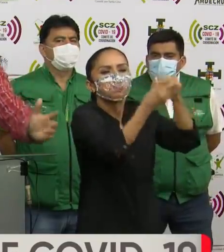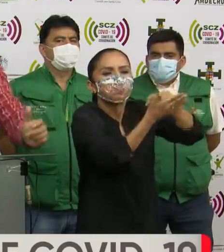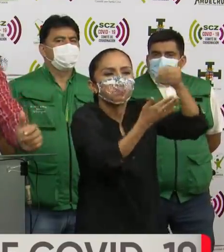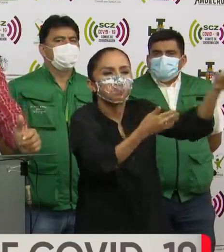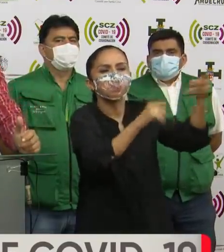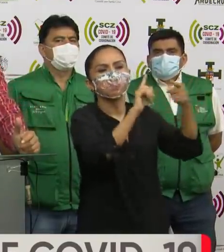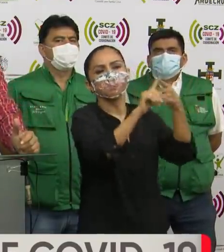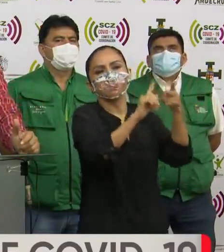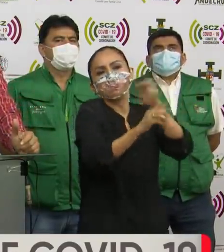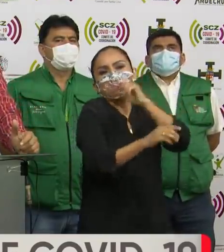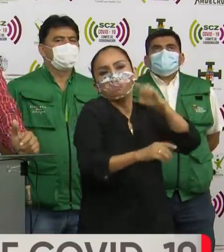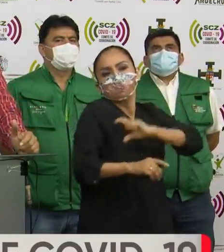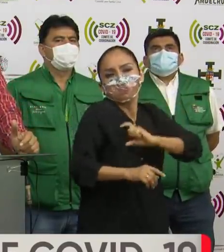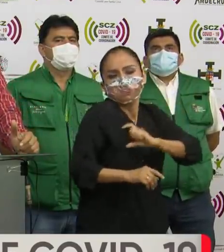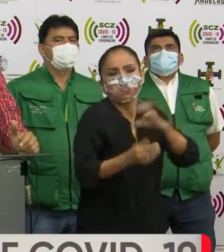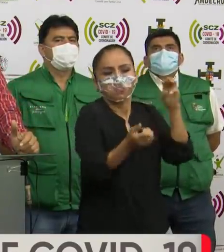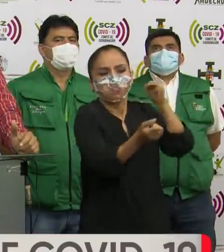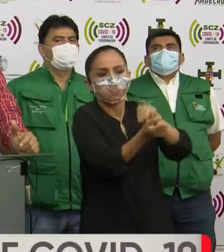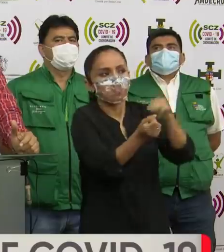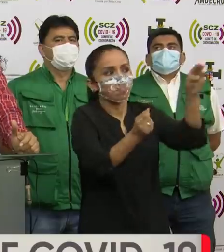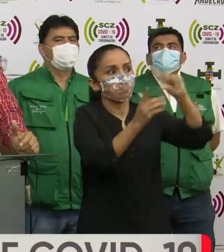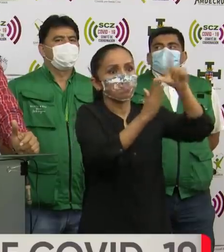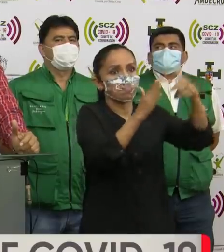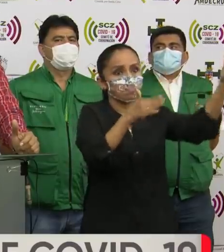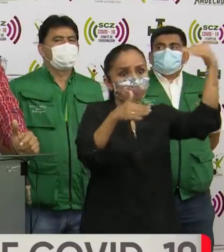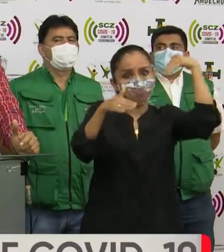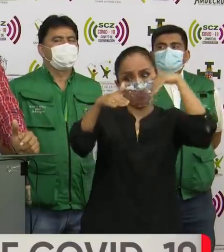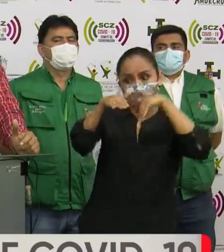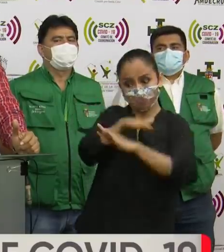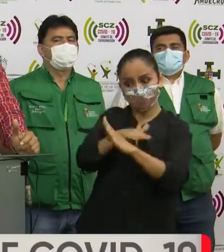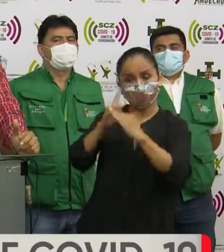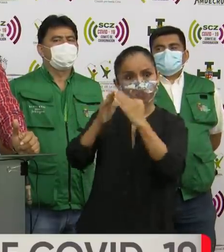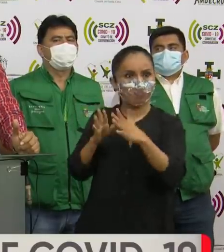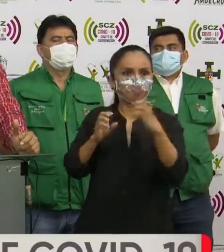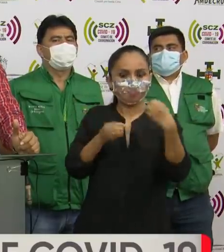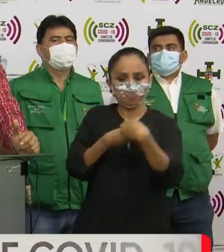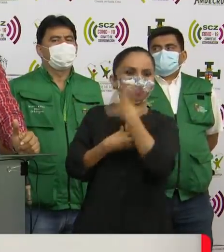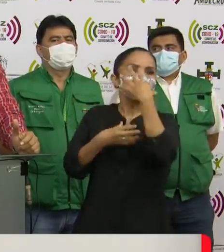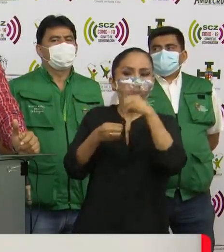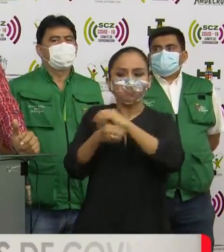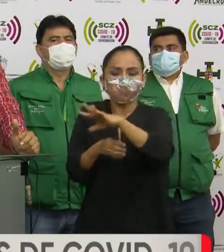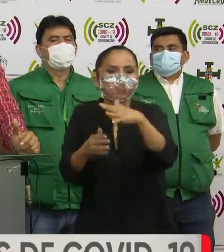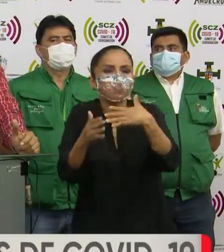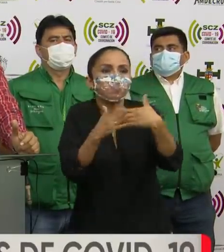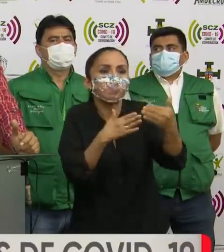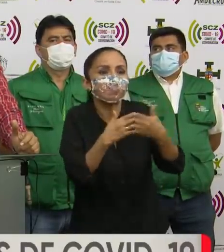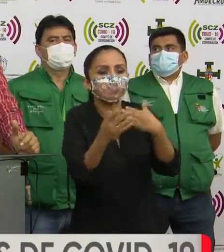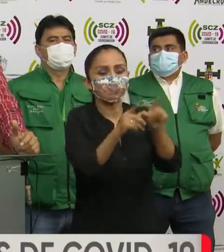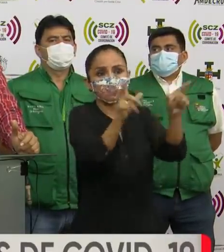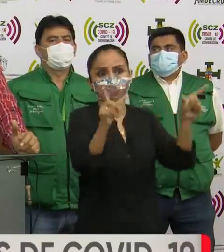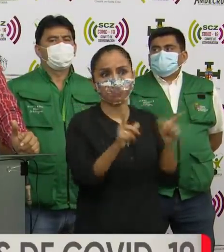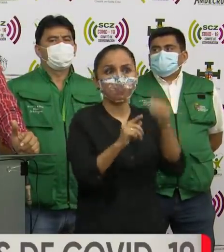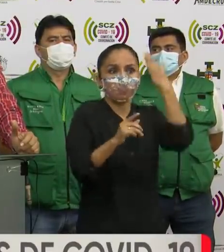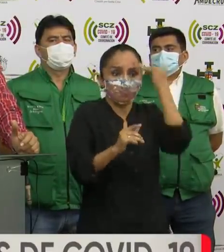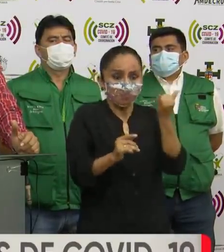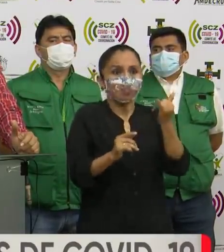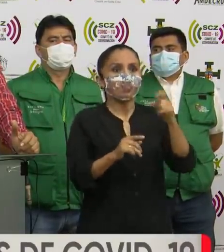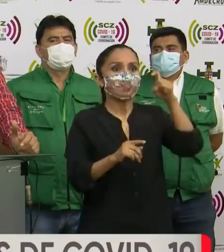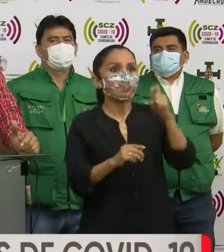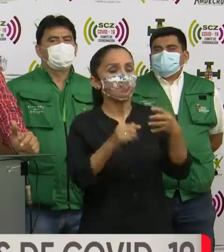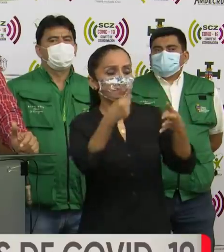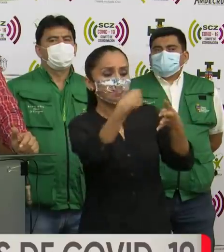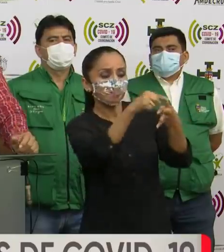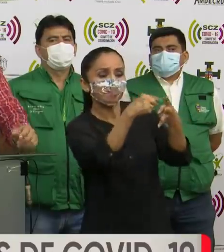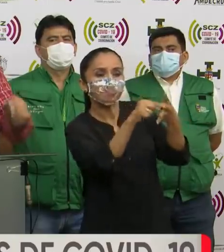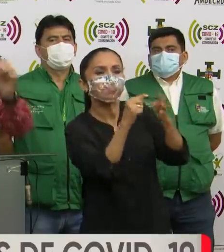en primera línea trabajando, lamentablemente puede encontrar la transmisión del virus en cualquier lugar. Es por eso imperativo de que las medidas